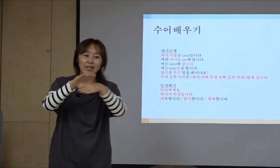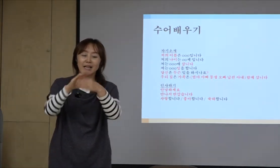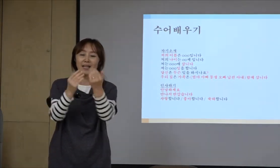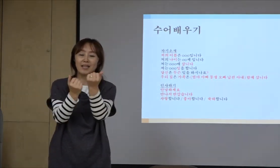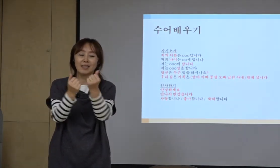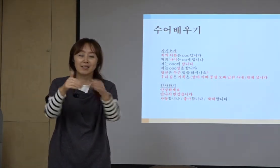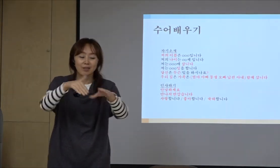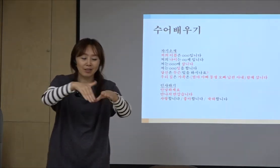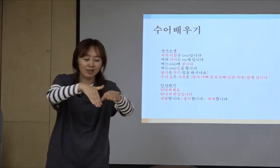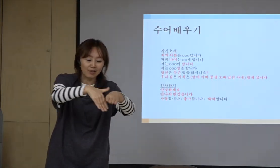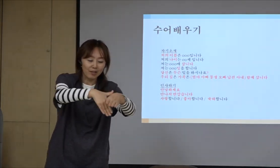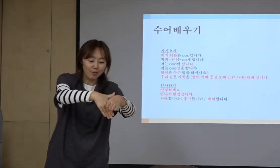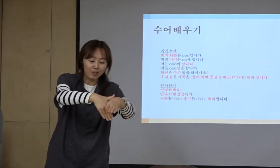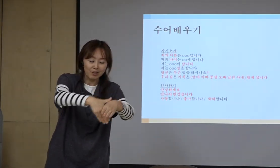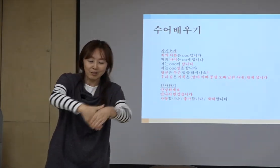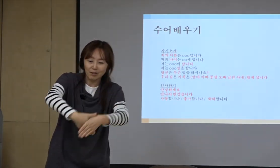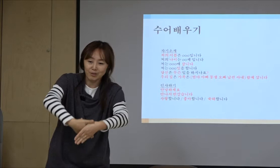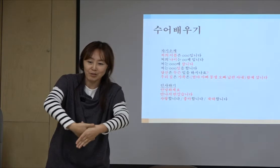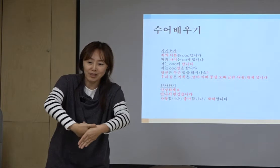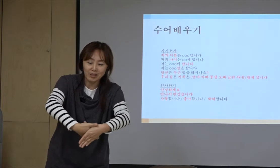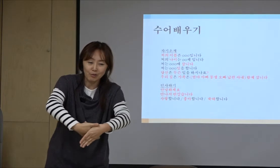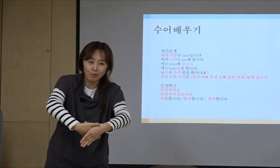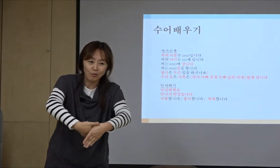문화 이렇게 여기 한번 겹쳐 이렇게 끼고